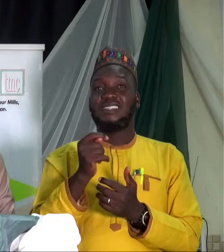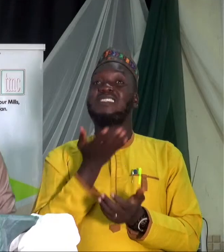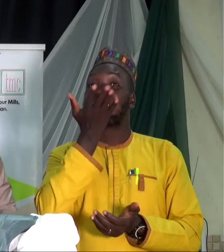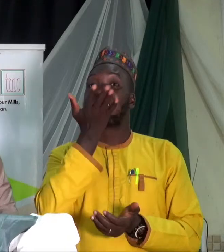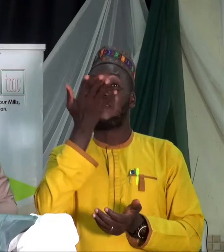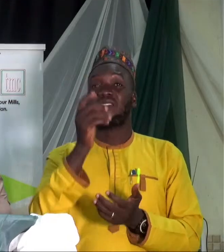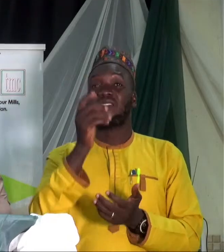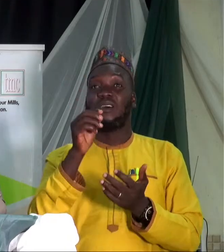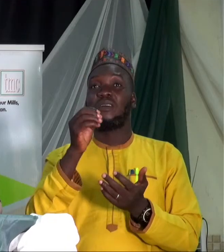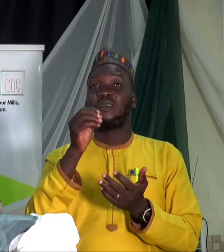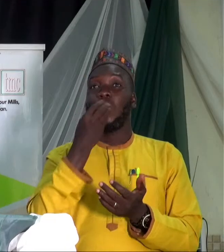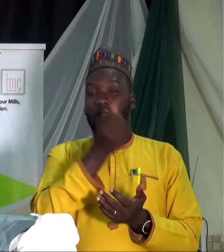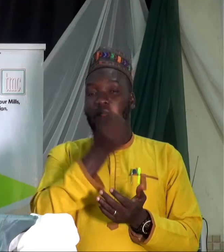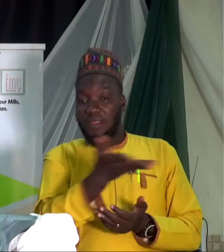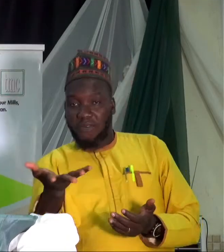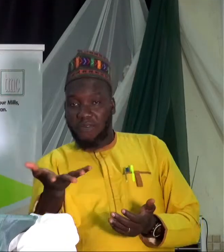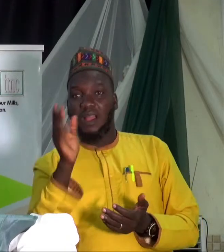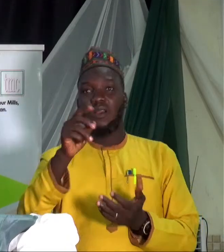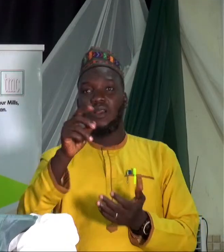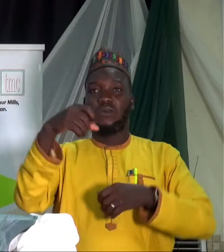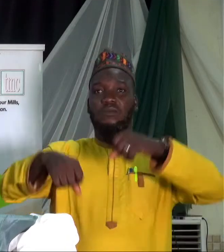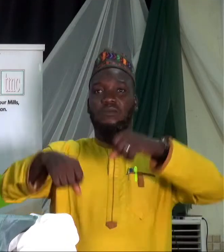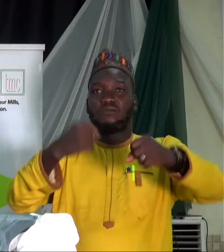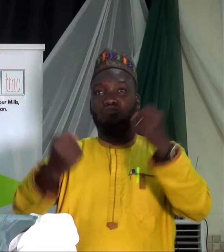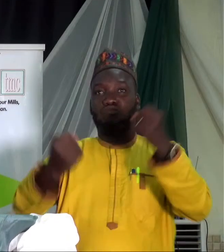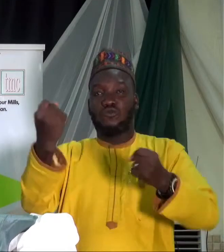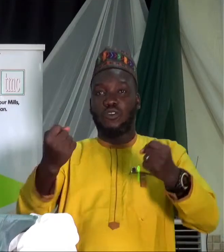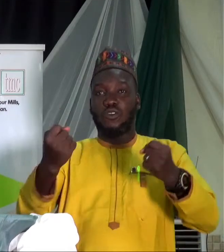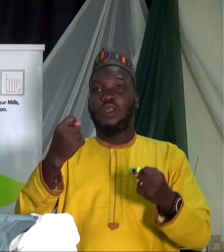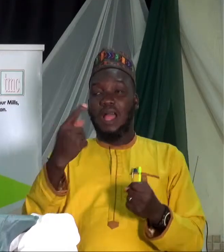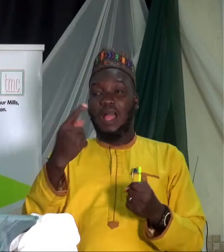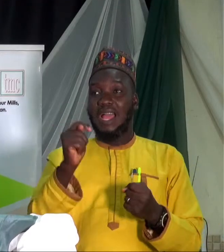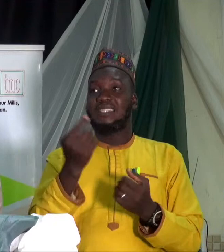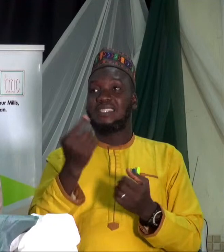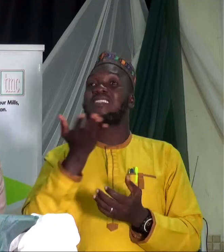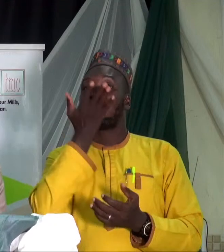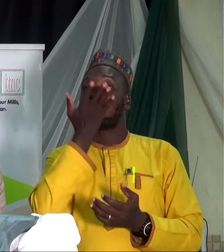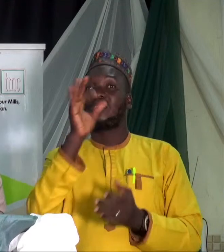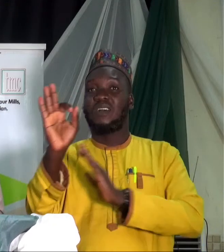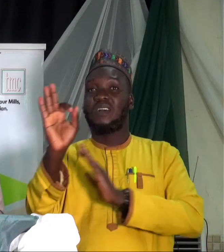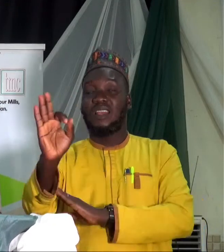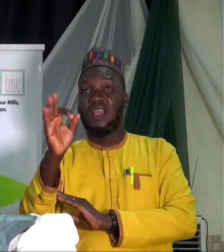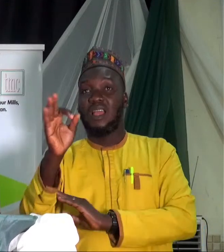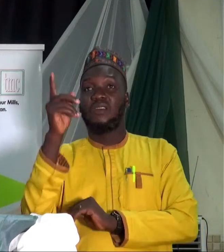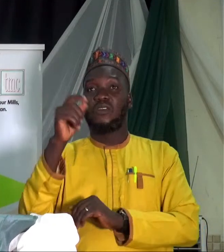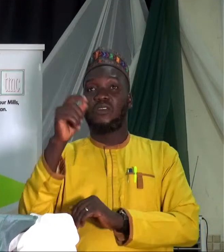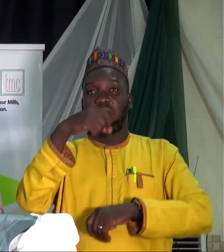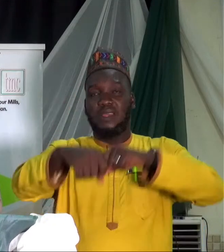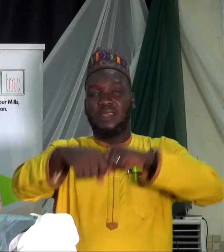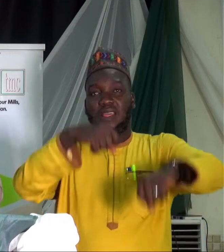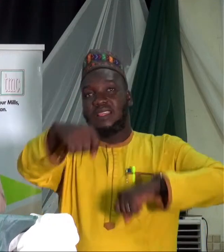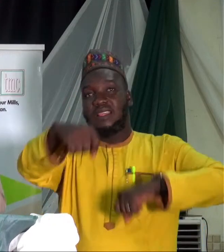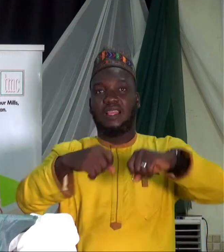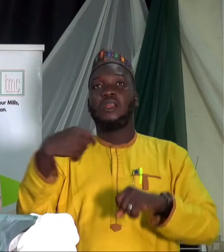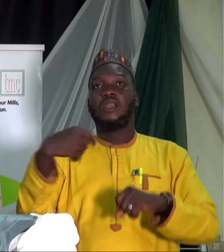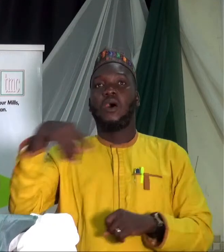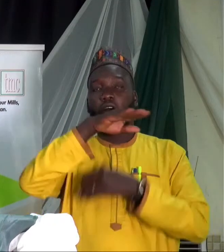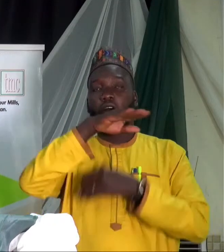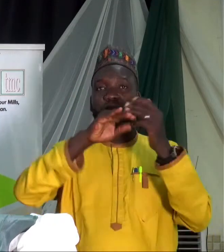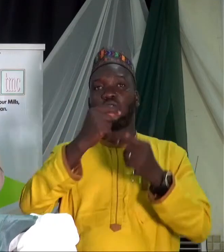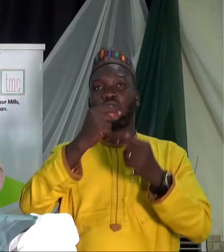ní járí o nítorí lè má mú wá náà ni kí gbogbo wa yìí náà ká dìde ká mọ̀ pé a ní láti wà conscious of